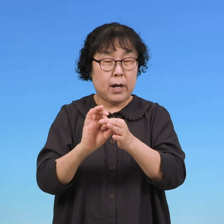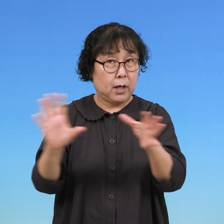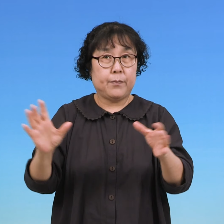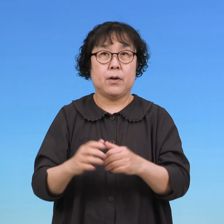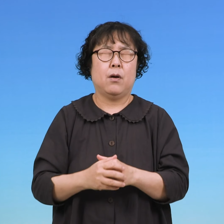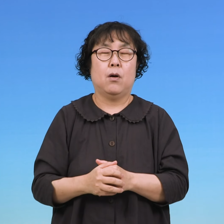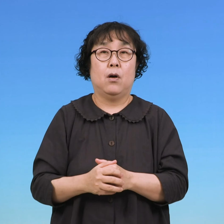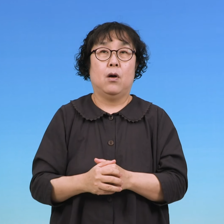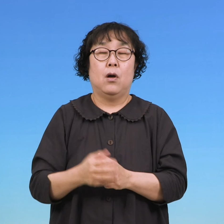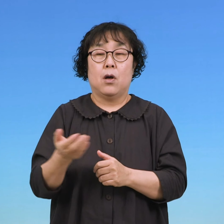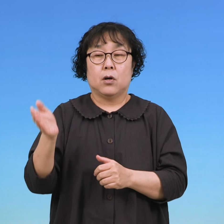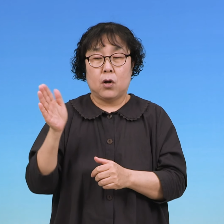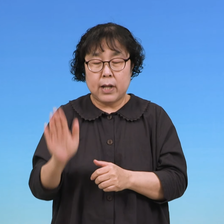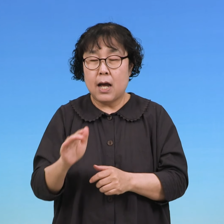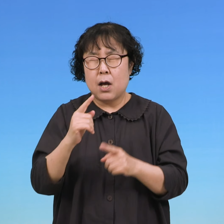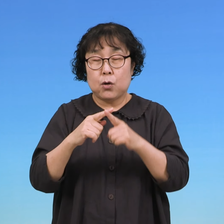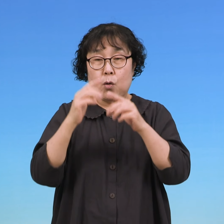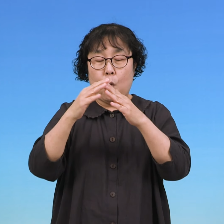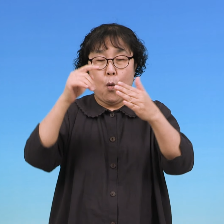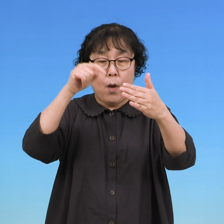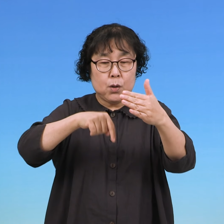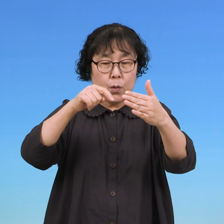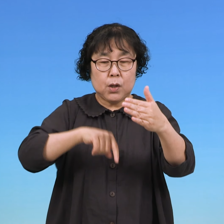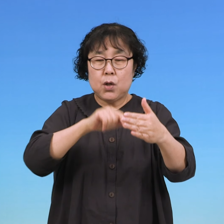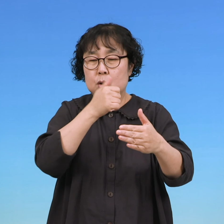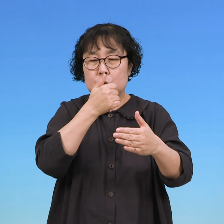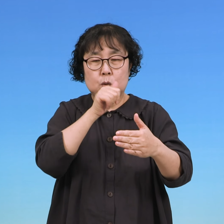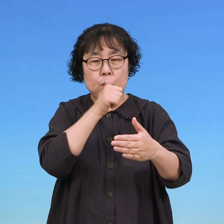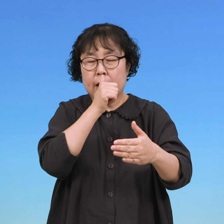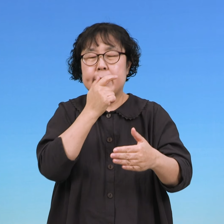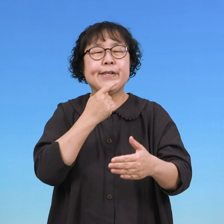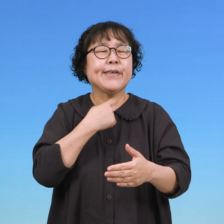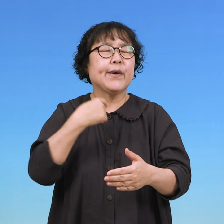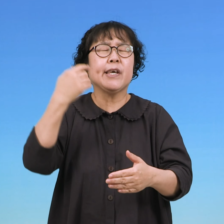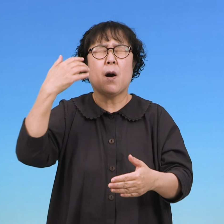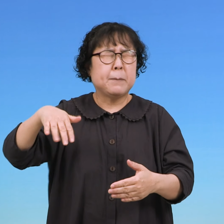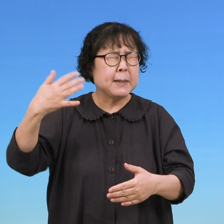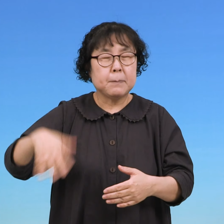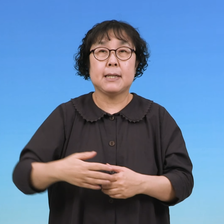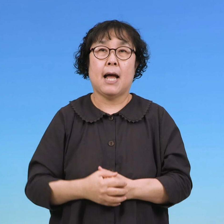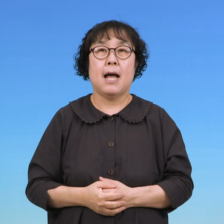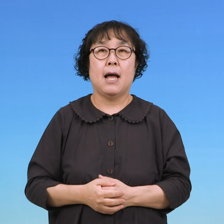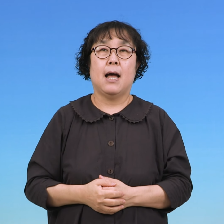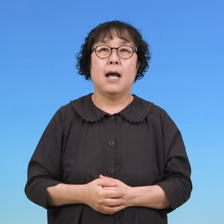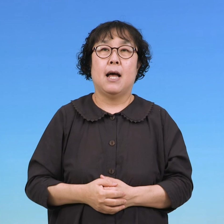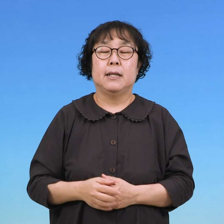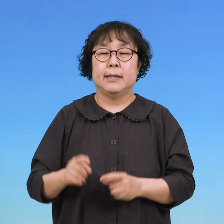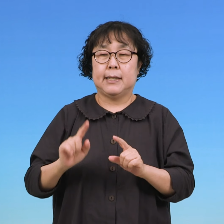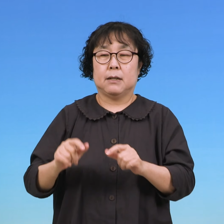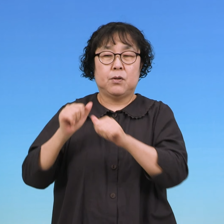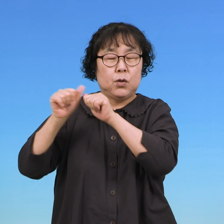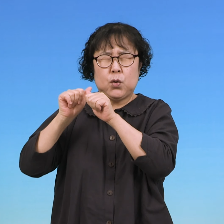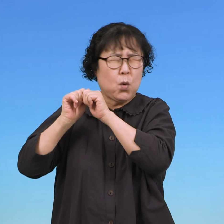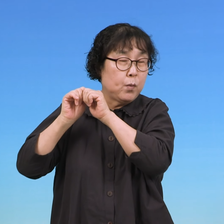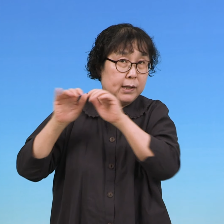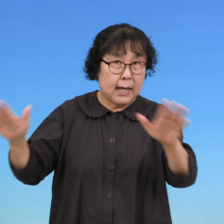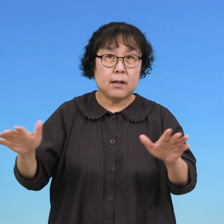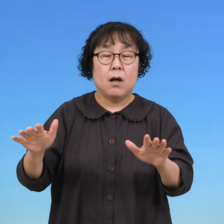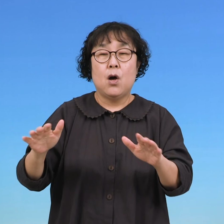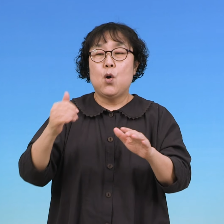그리고는 일절 교회에서 소개해 본 적이 없어요. 이 소문이 나가지고 거의 안 와요 요새는. 저 교회 가봐야 뭐 시간만